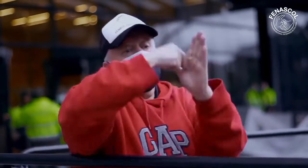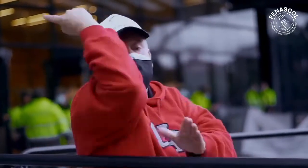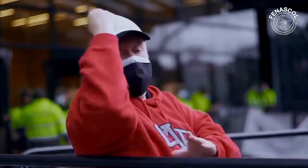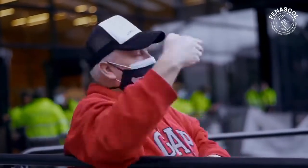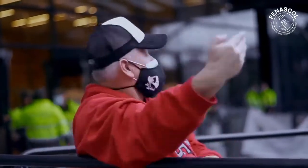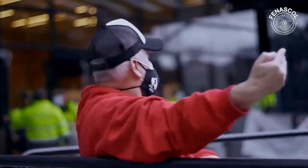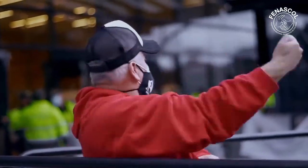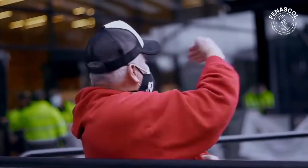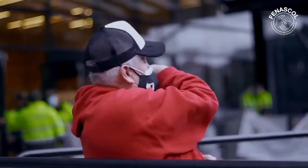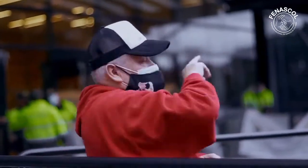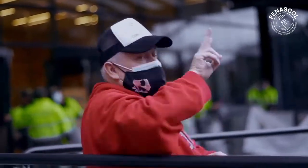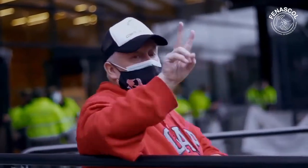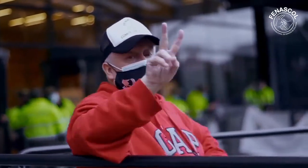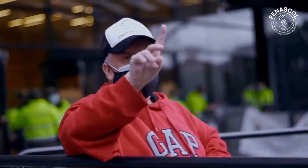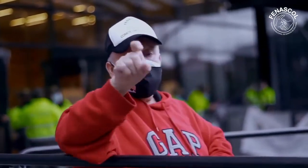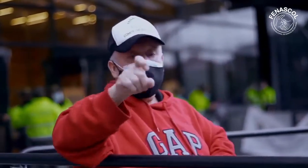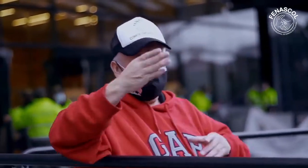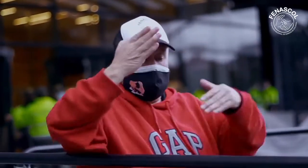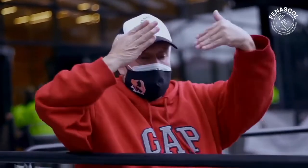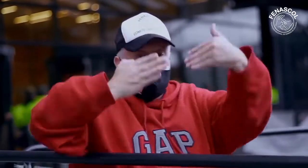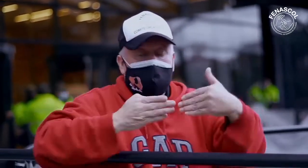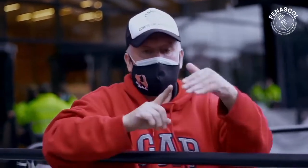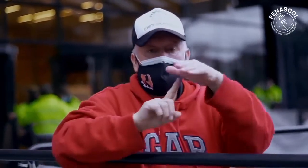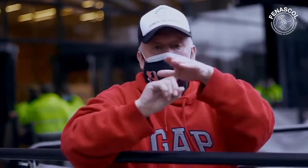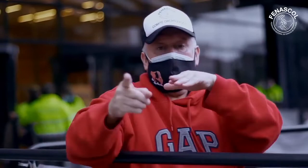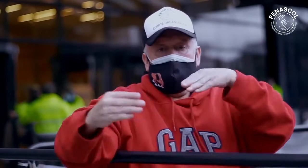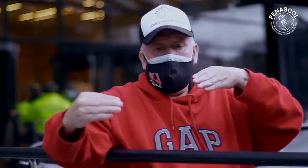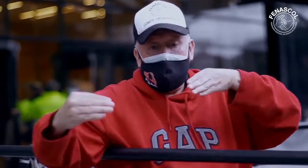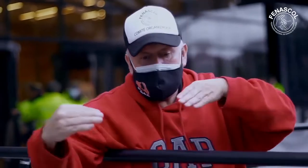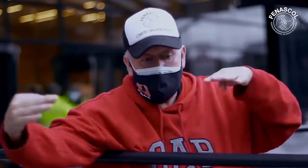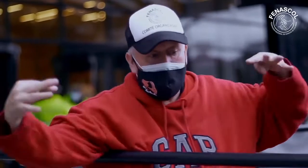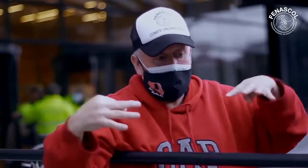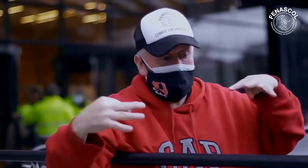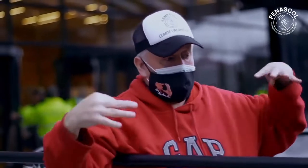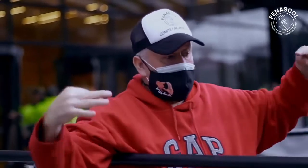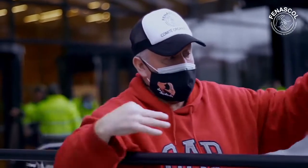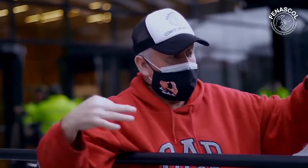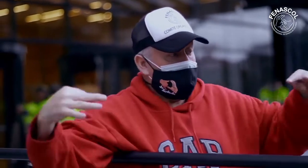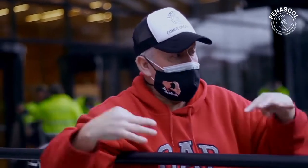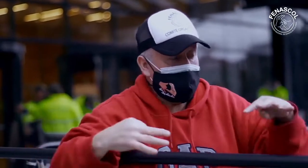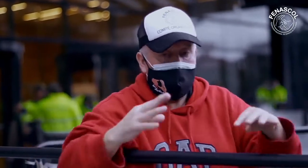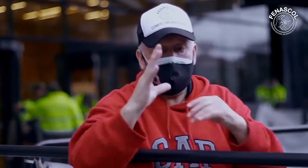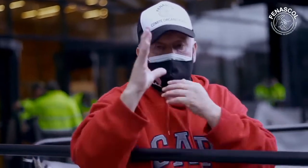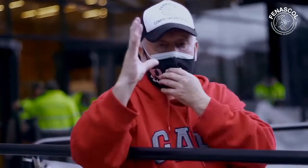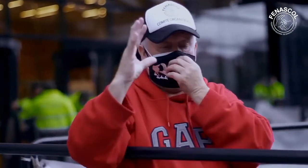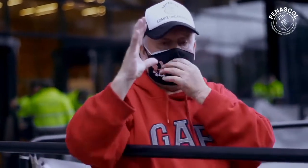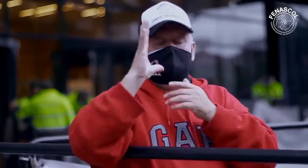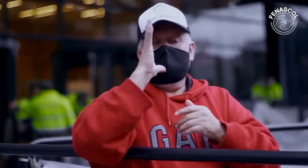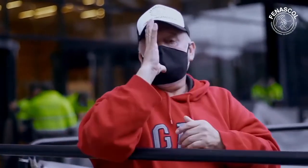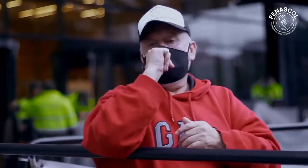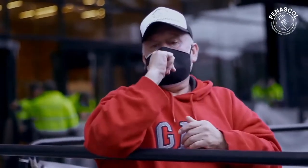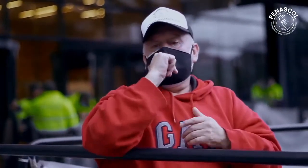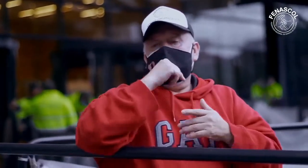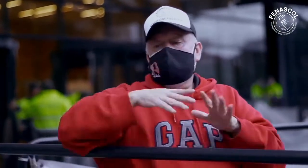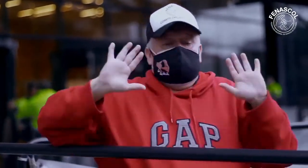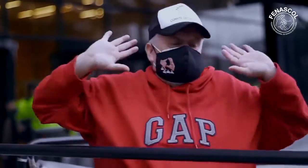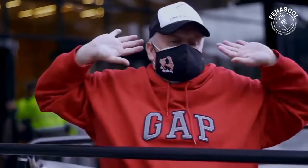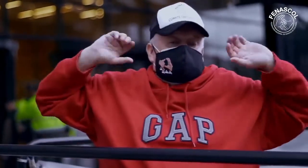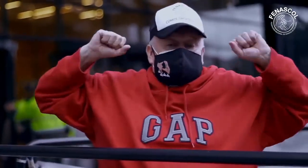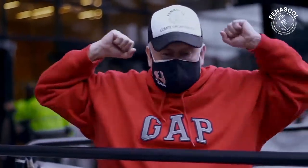Se demoraron en atendernos, nos fuimos para la 26. Bloqueamos la 26 y estábamos